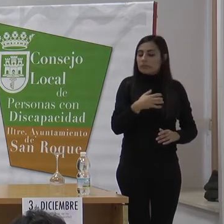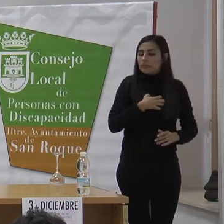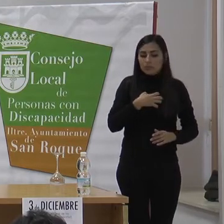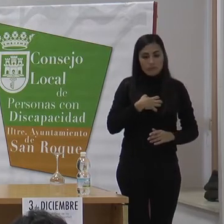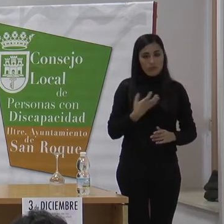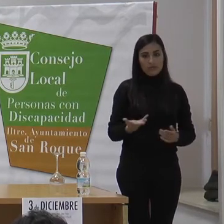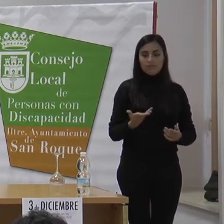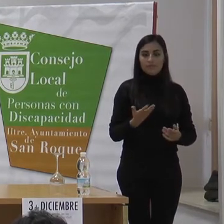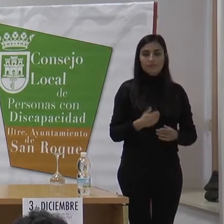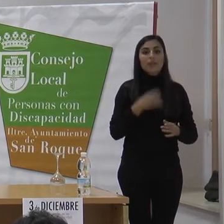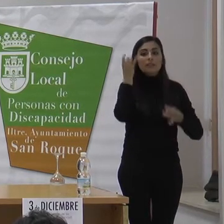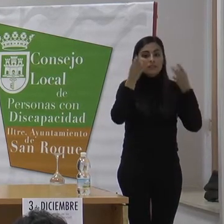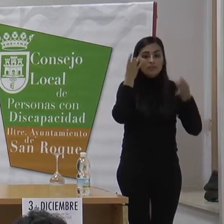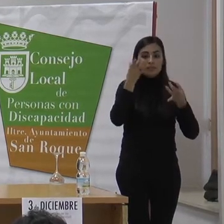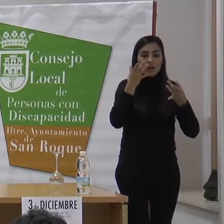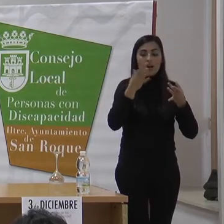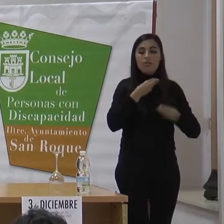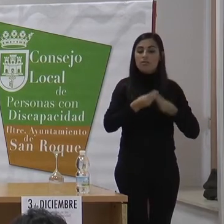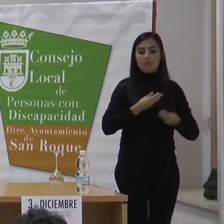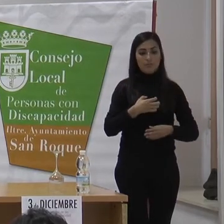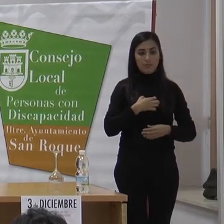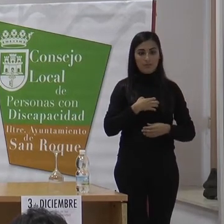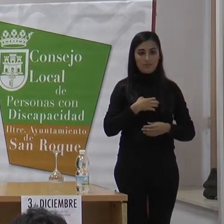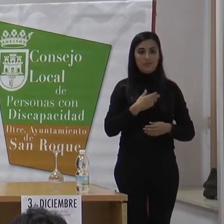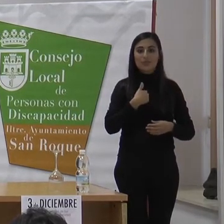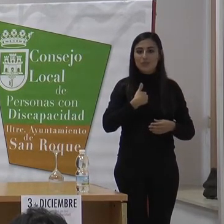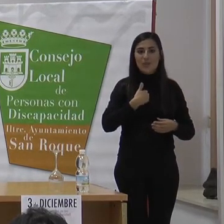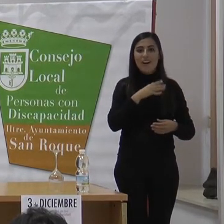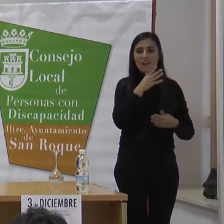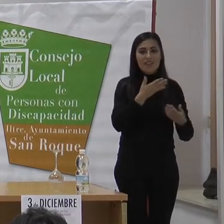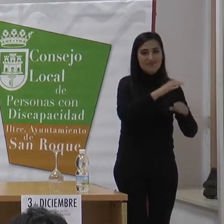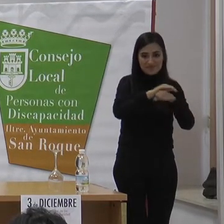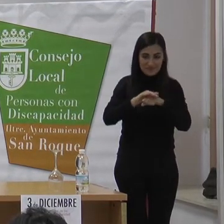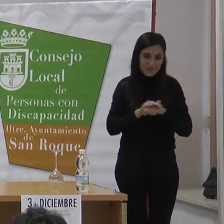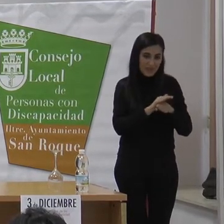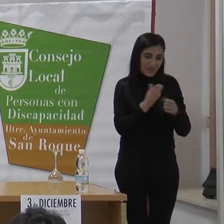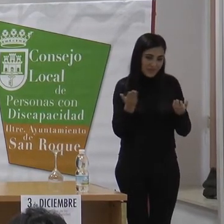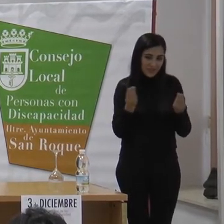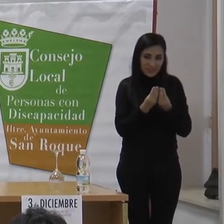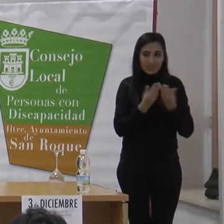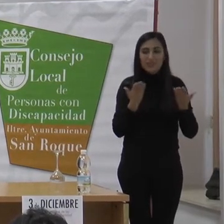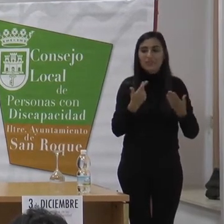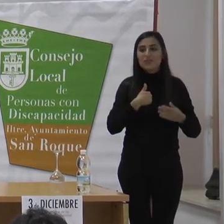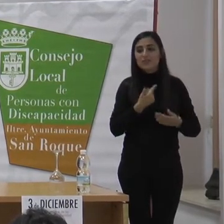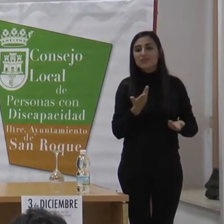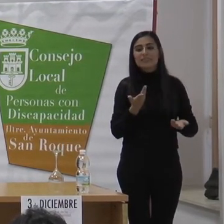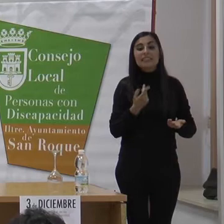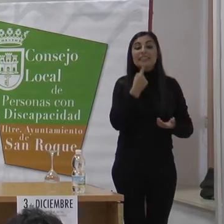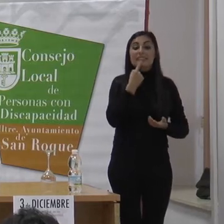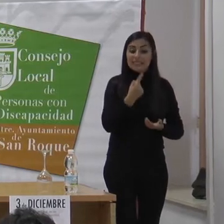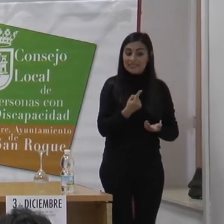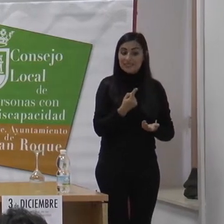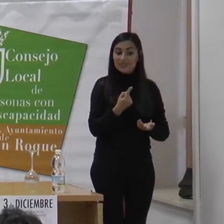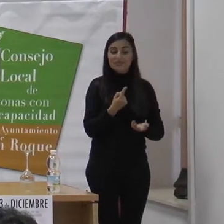que yo, como estamos entre amigos, si me podéis, me voy a permitir ser heterodoxo. Y entonces, pues bueno, en algún momento